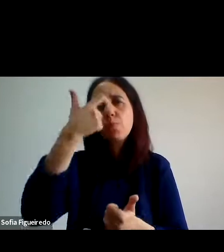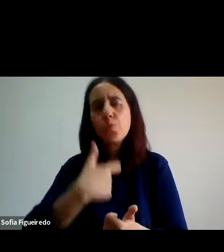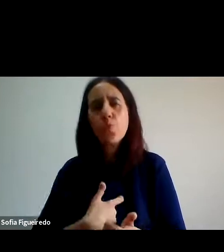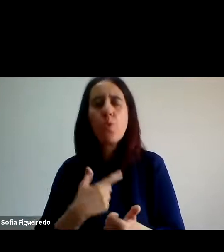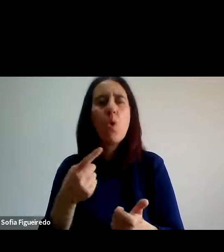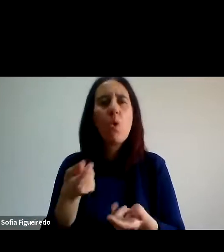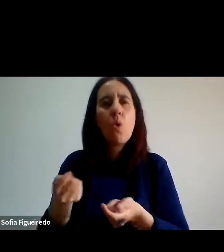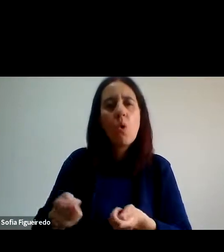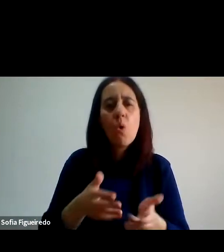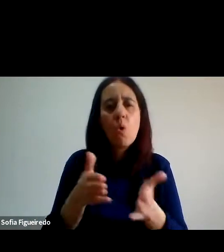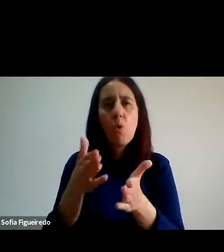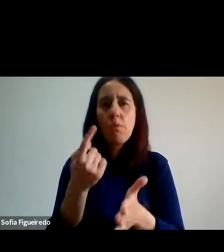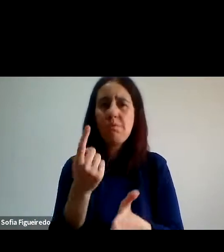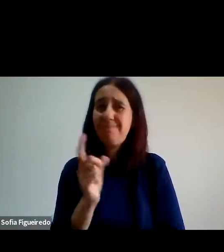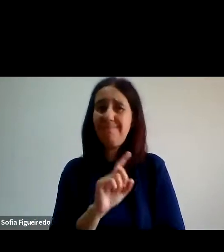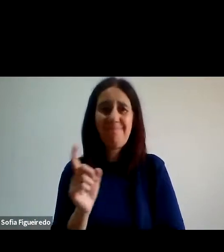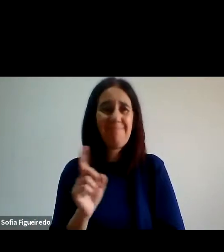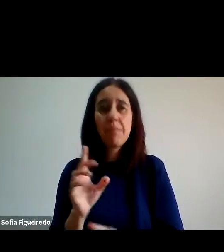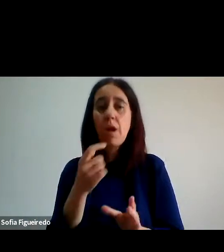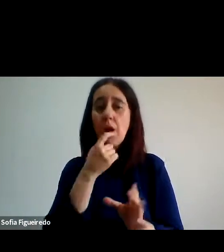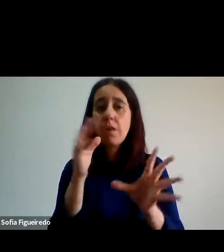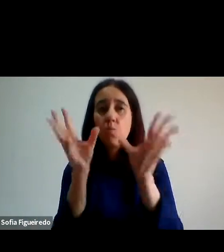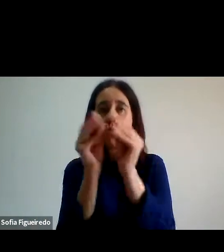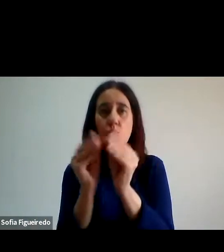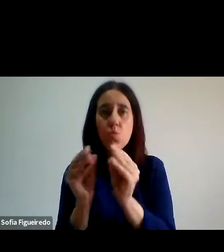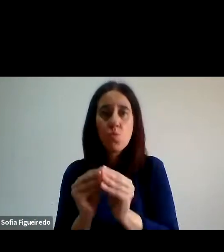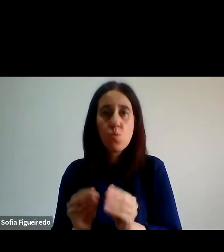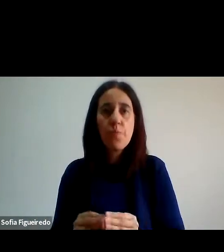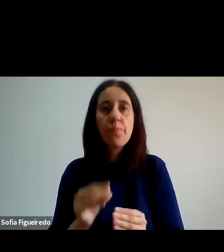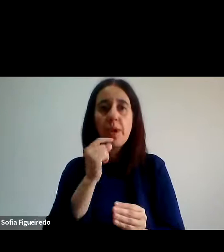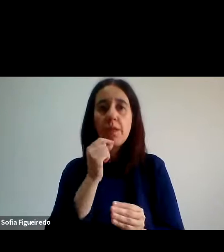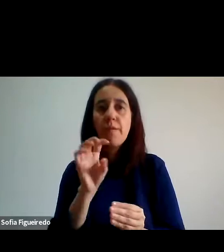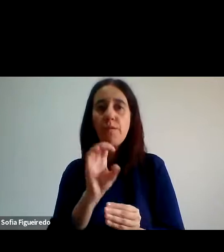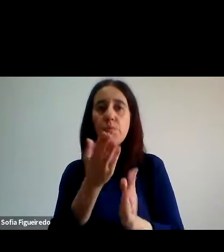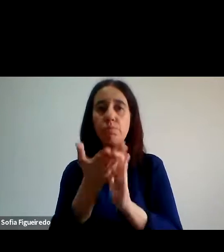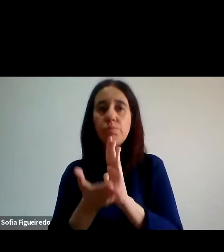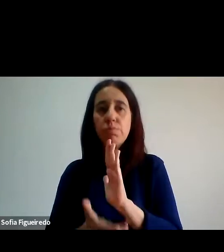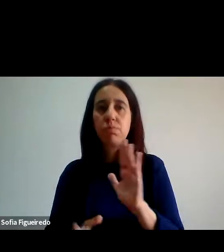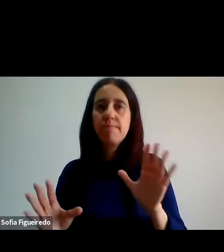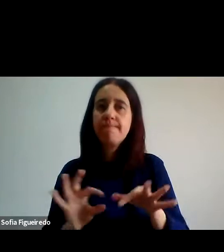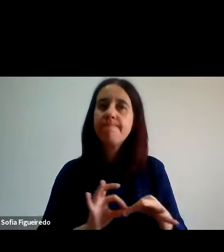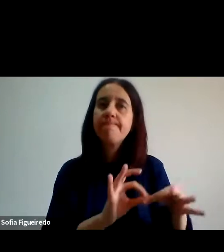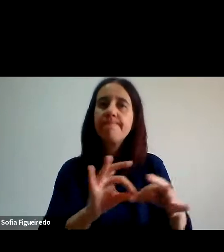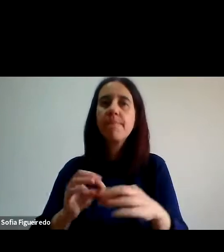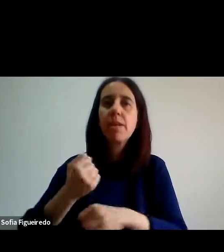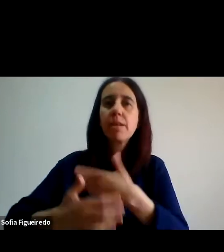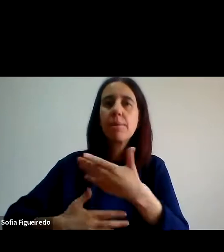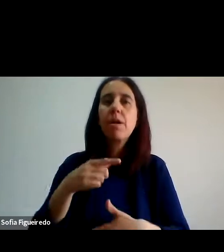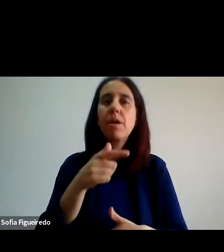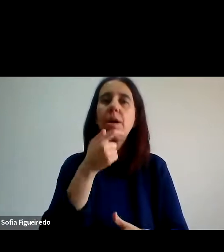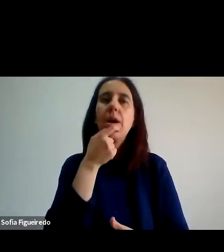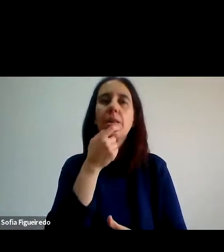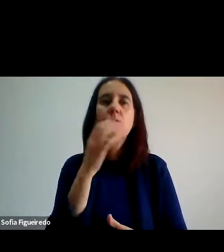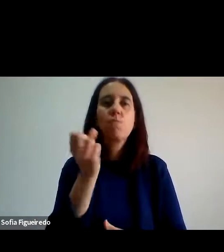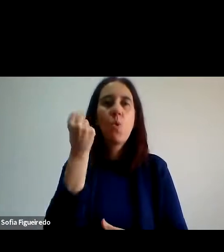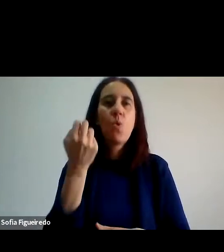ponto, faz-se com precisamente a junção de todas estas linhas, a junção de todas estas formas de trabalhar, todas estas formas de